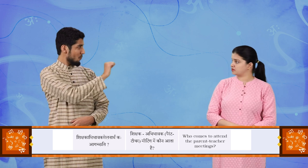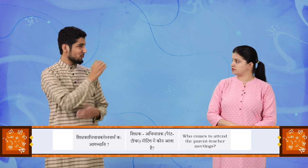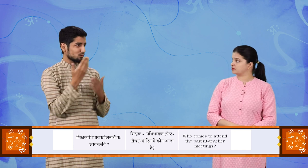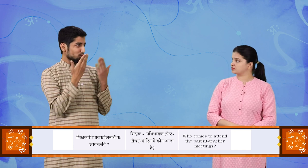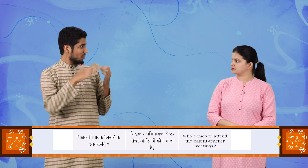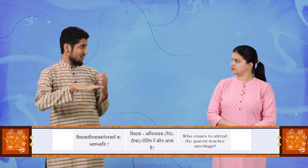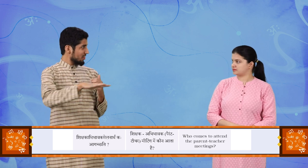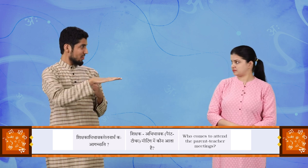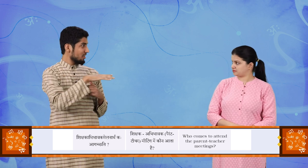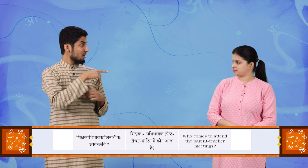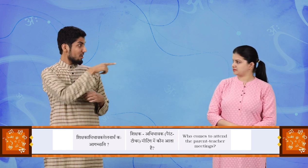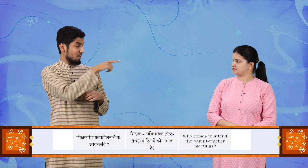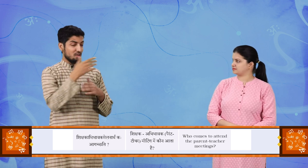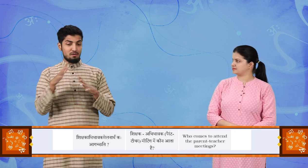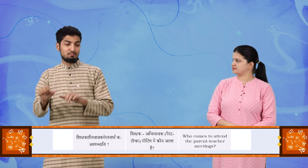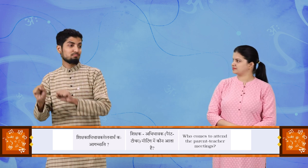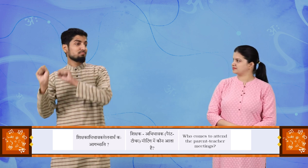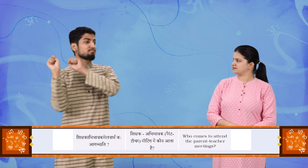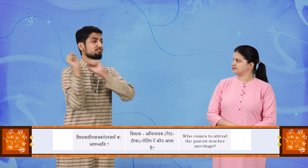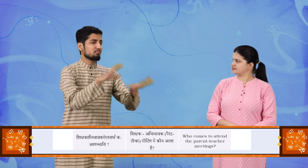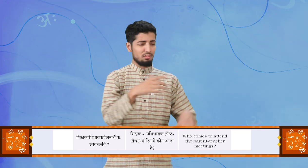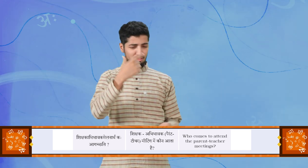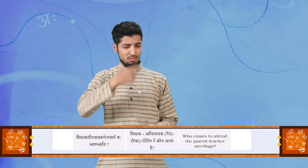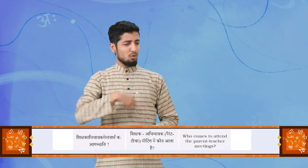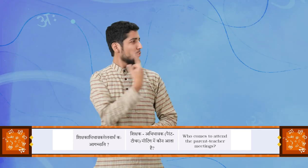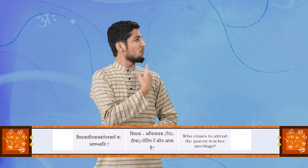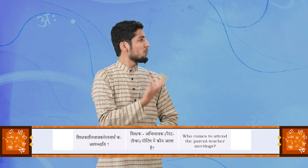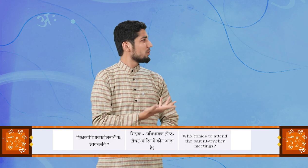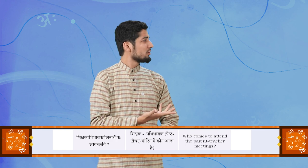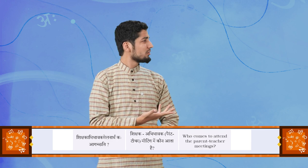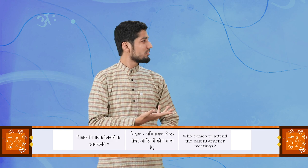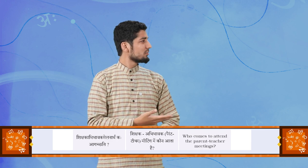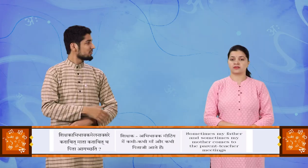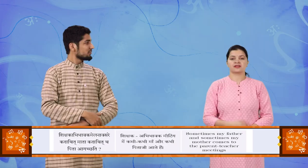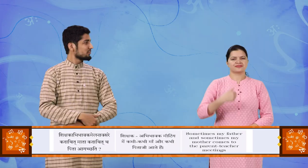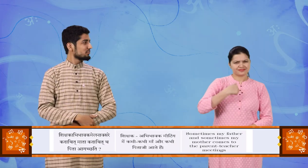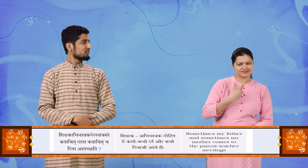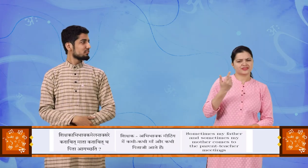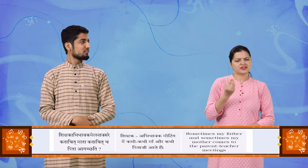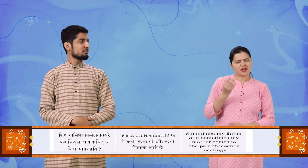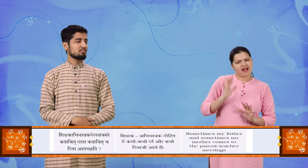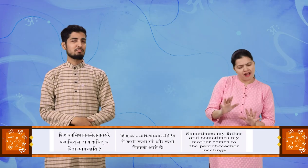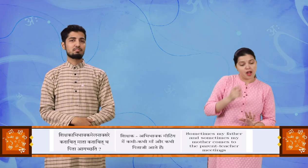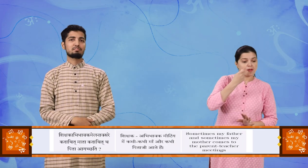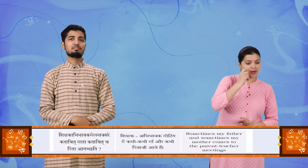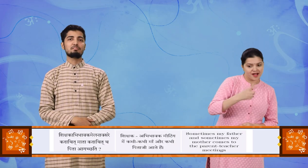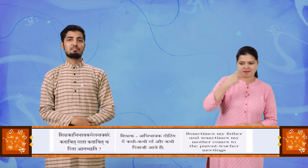अभिभावक सम्मेलन आतम कहा आगच्छति है कि शिक्षक अभिभावक मेल अनार थम